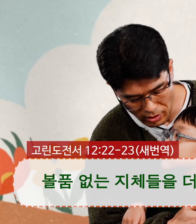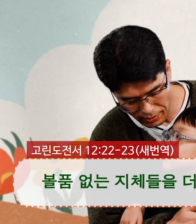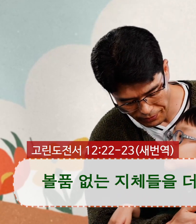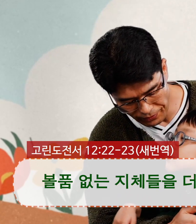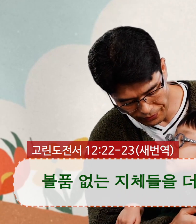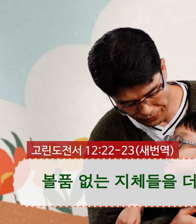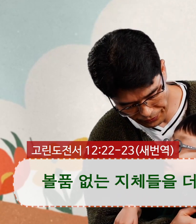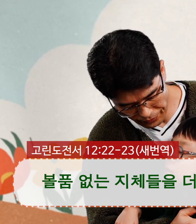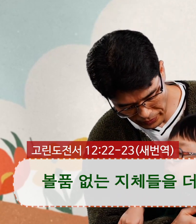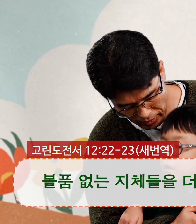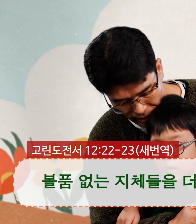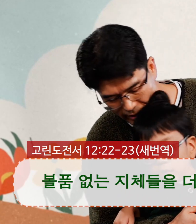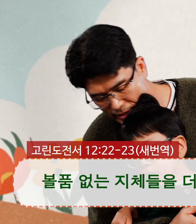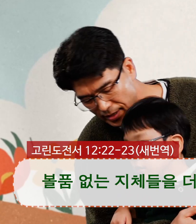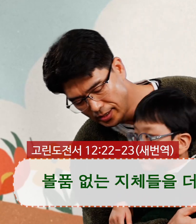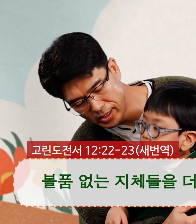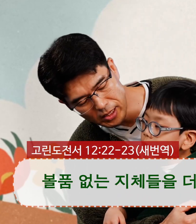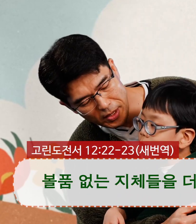고린도전서